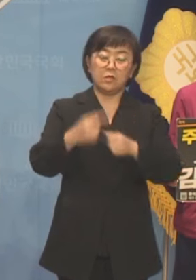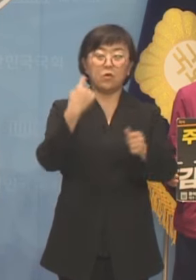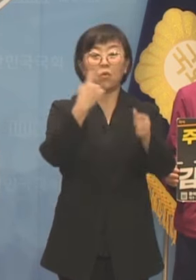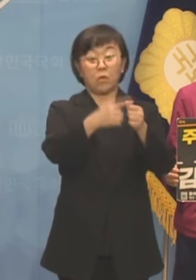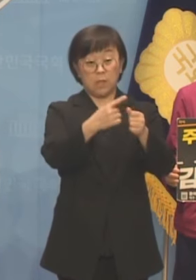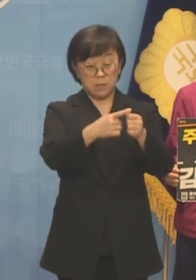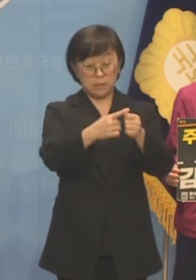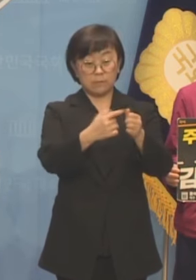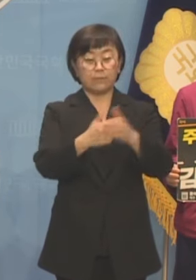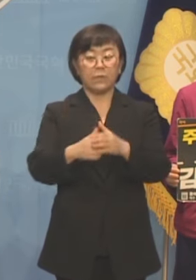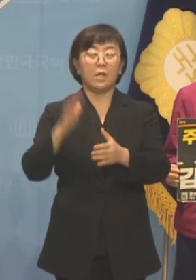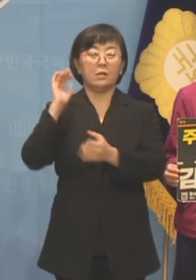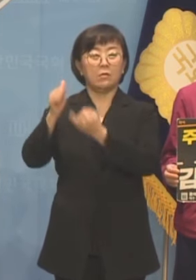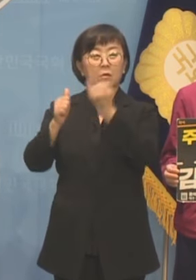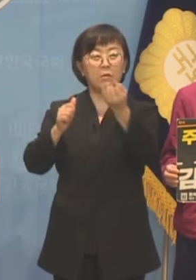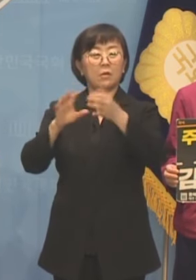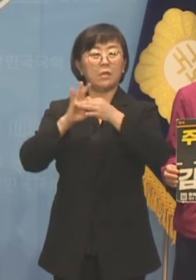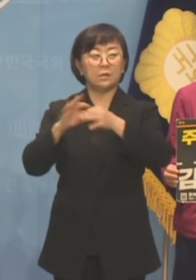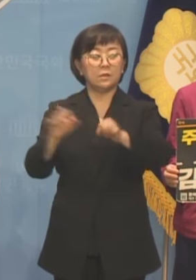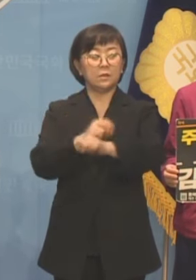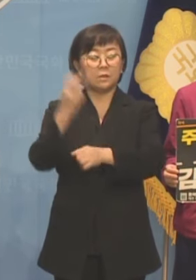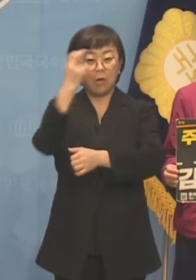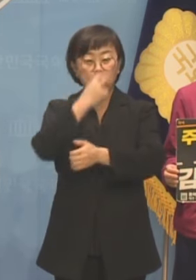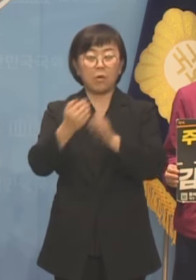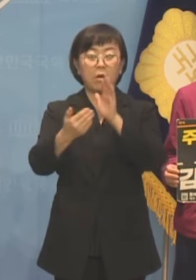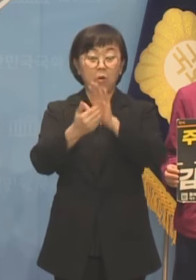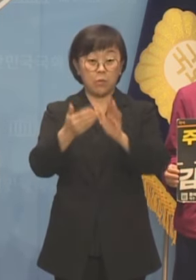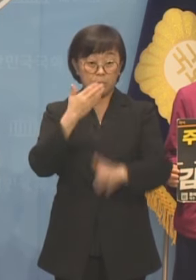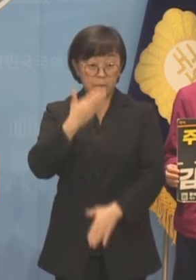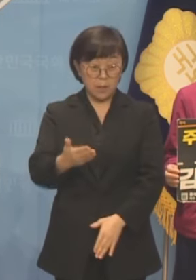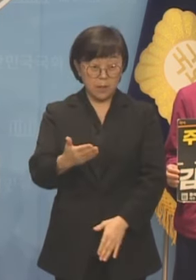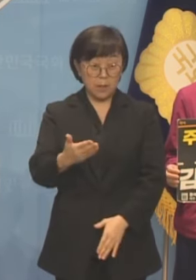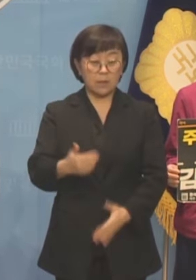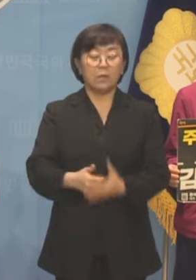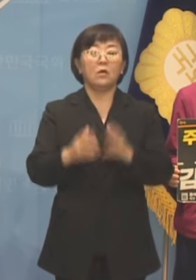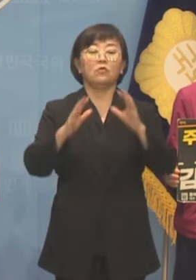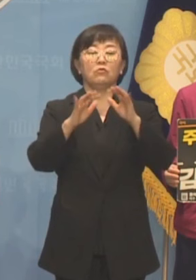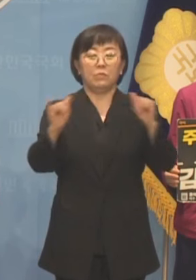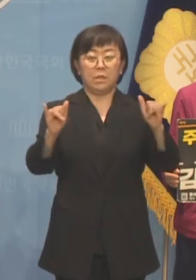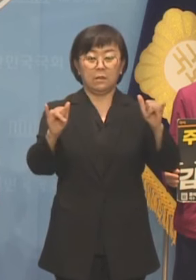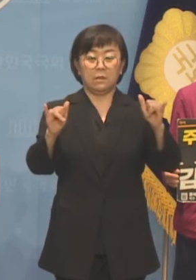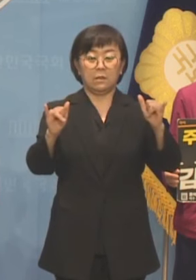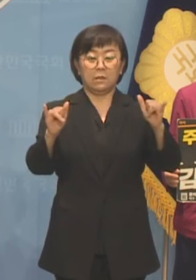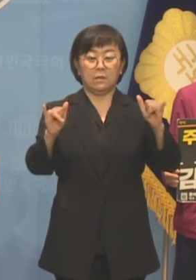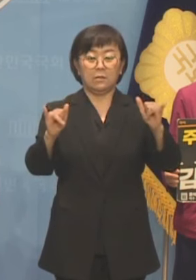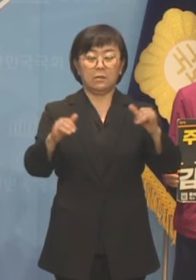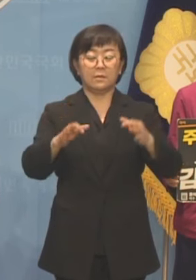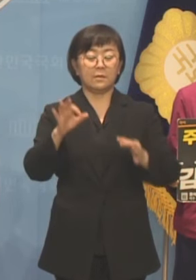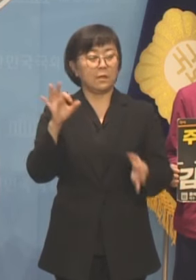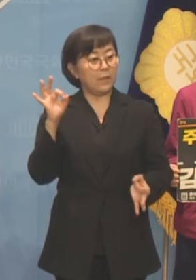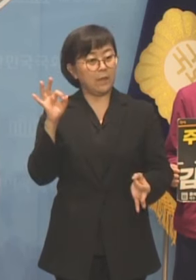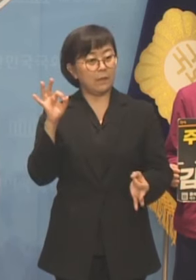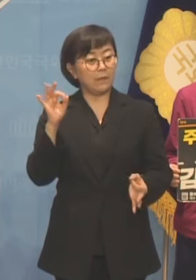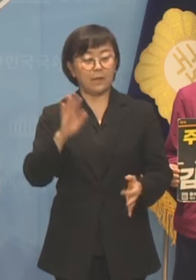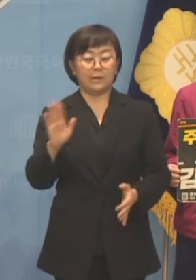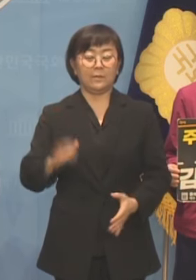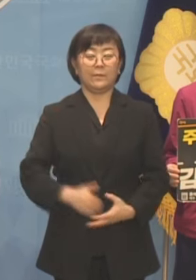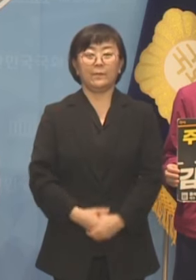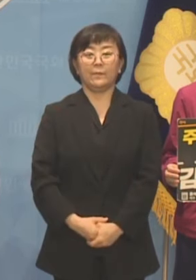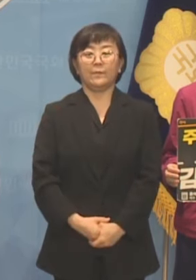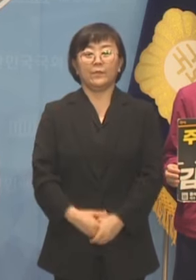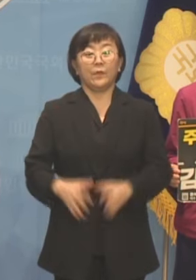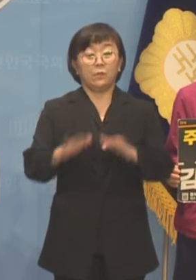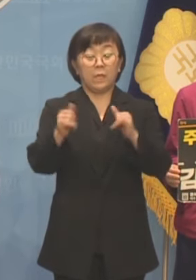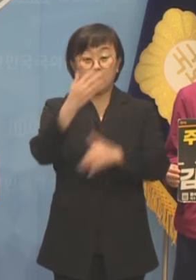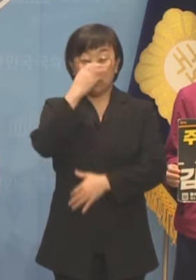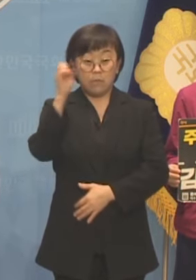모독했다 영부인과 관련된 특권 법안까지 거부권을 행사한다면 국민이 가만히 있지 않을 겁니다